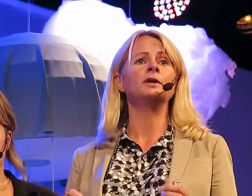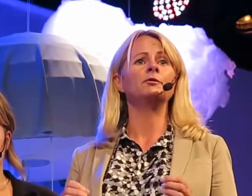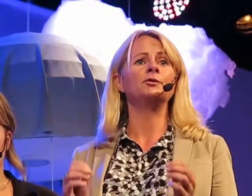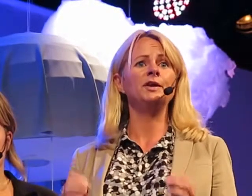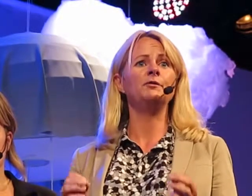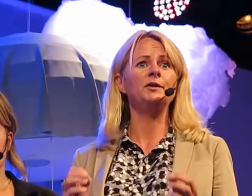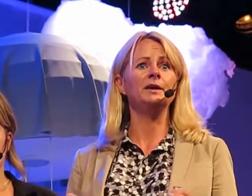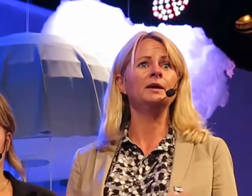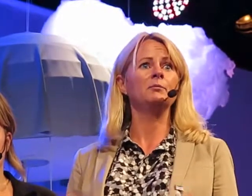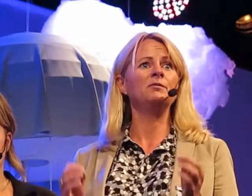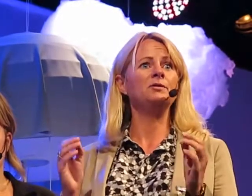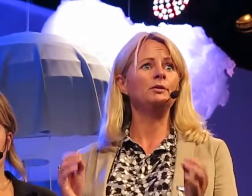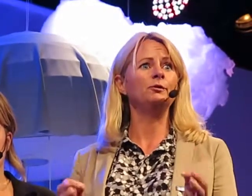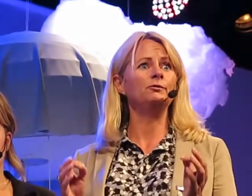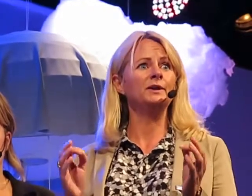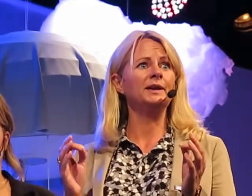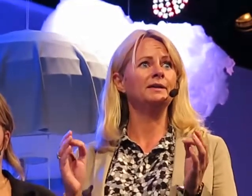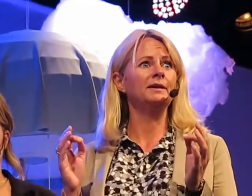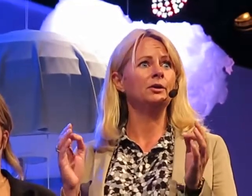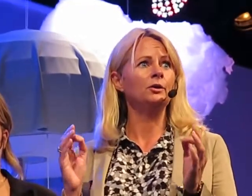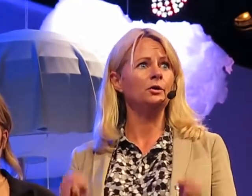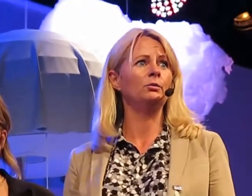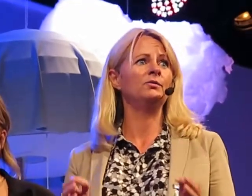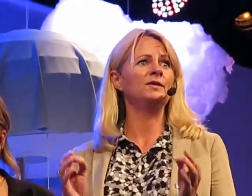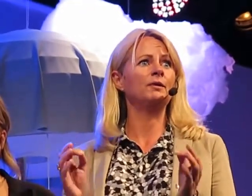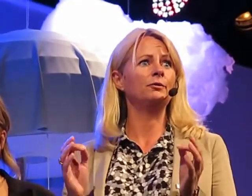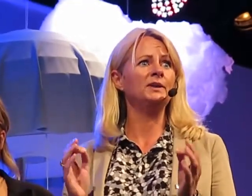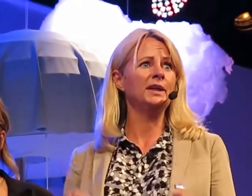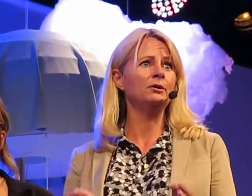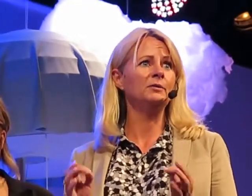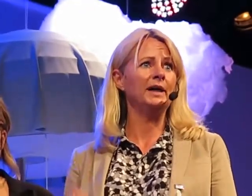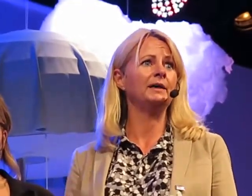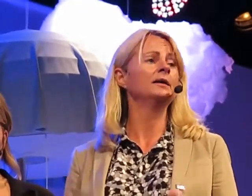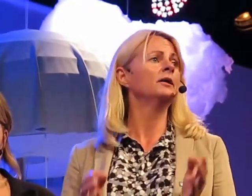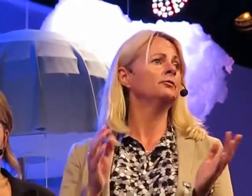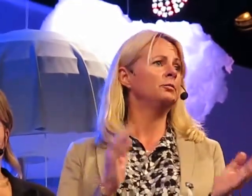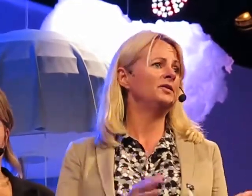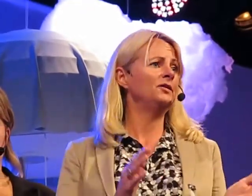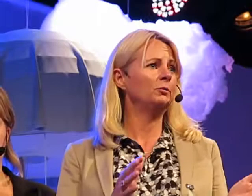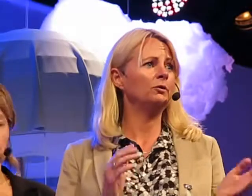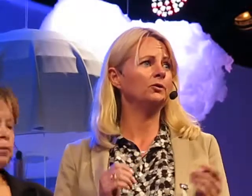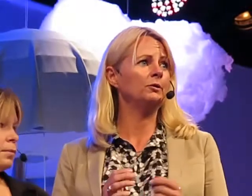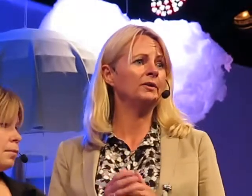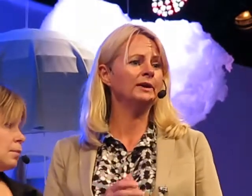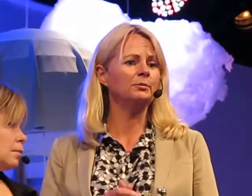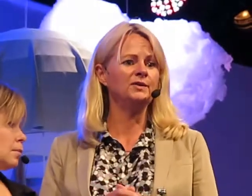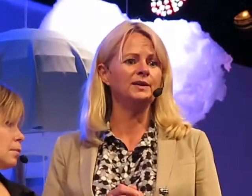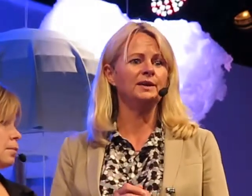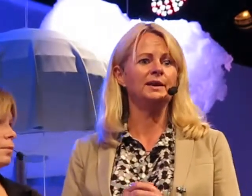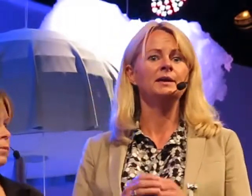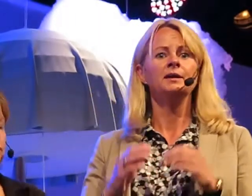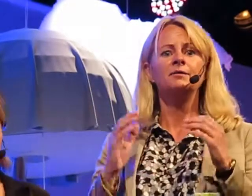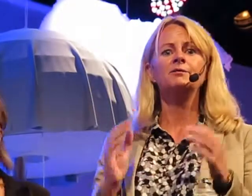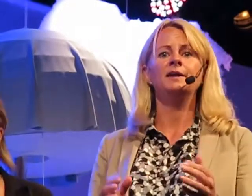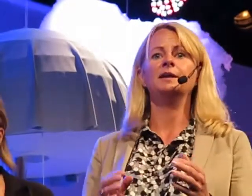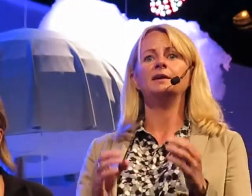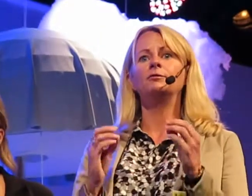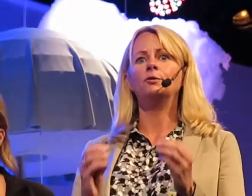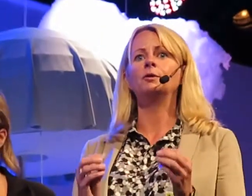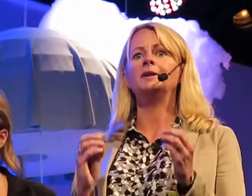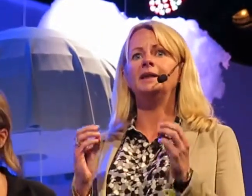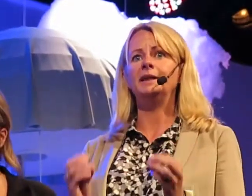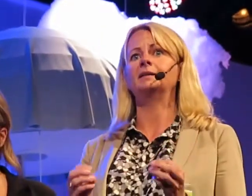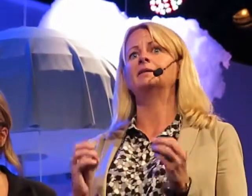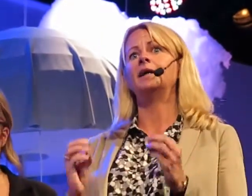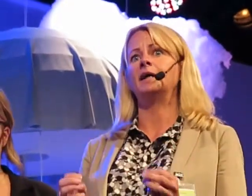ska vara fossilfri. Men vi vet fortfarande inte hur vi ska få igenom det här. För precis som Rockström var inne på tidigare, vi vet